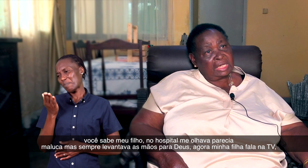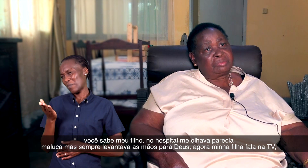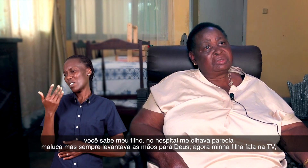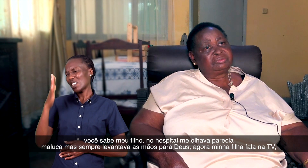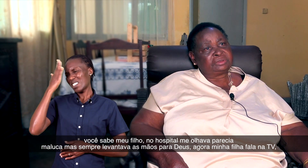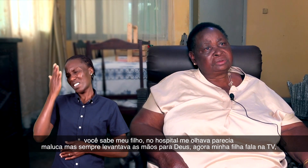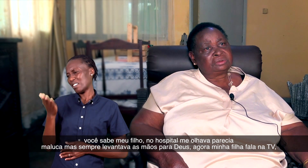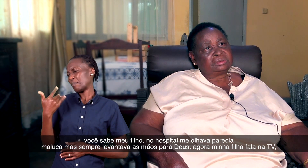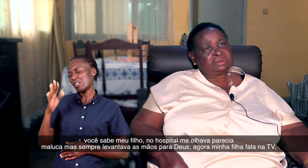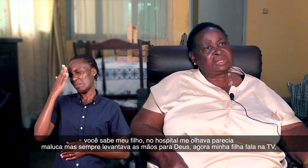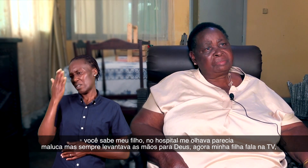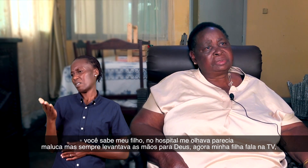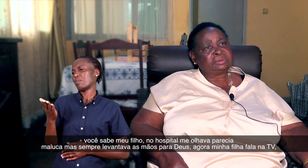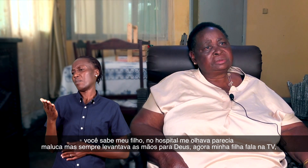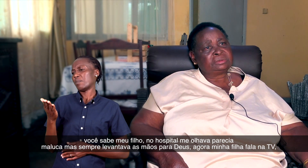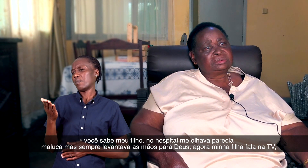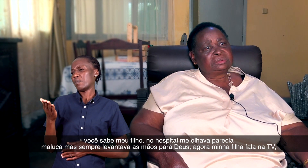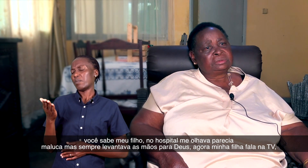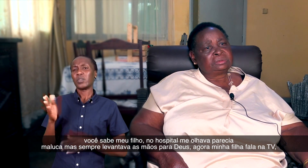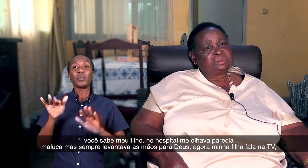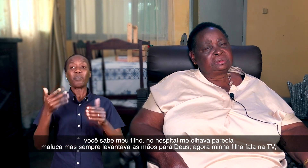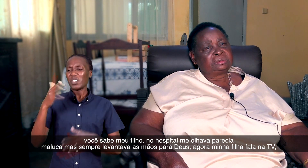Você sabe, meu filho. Sabe.